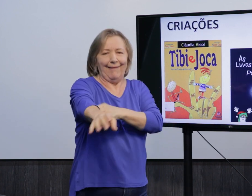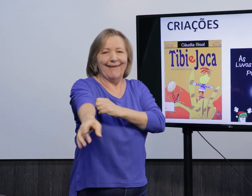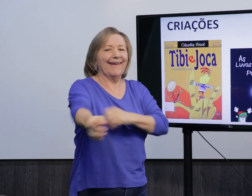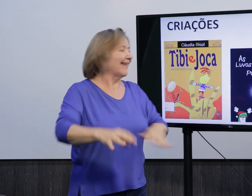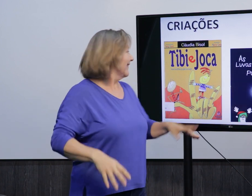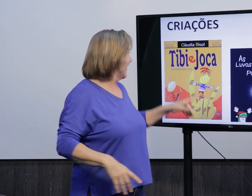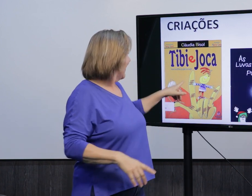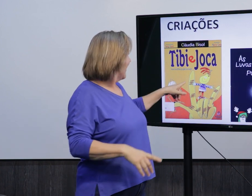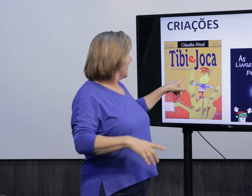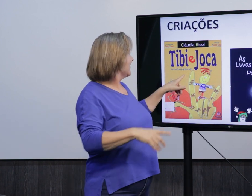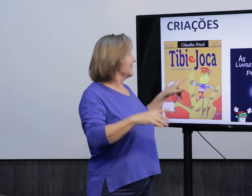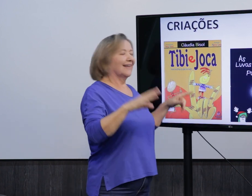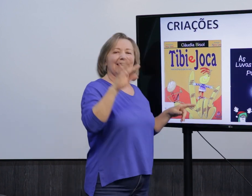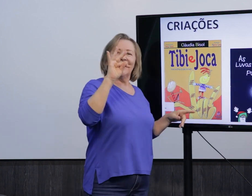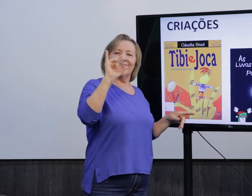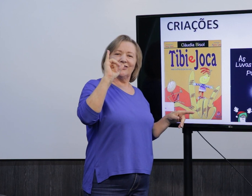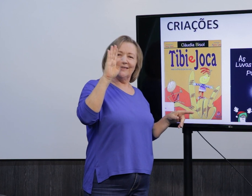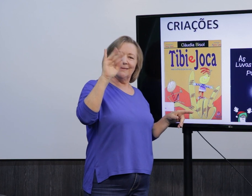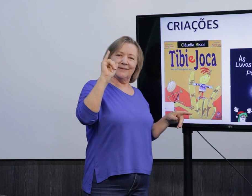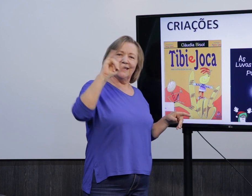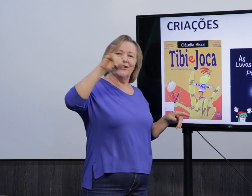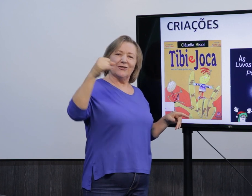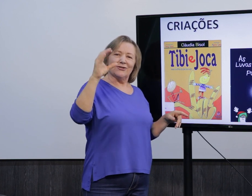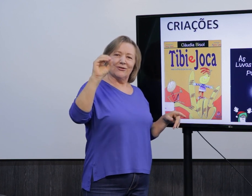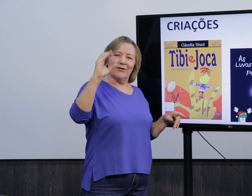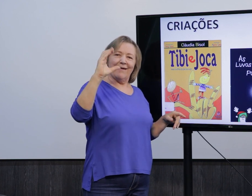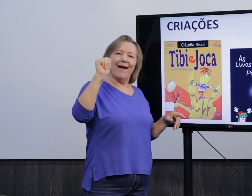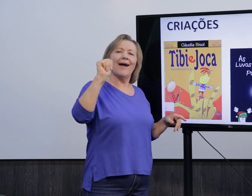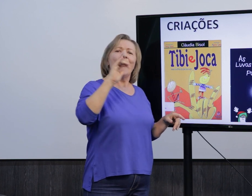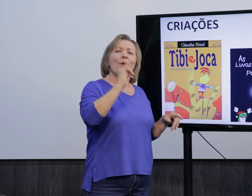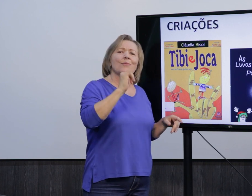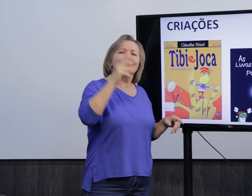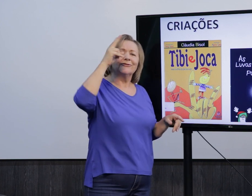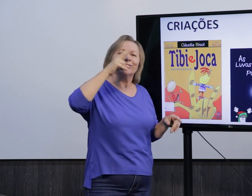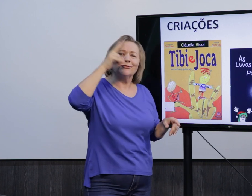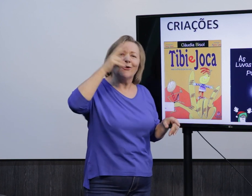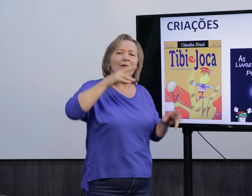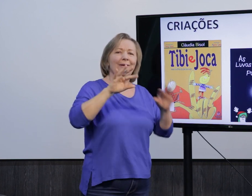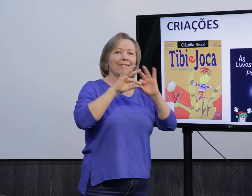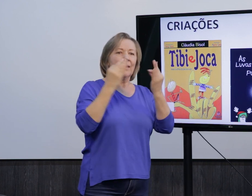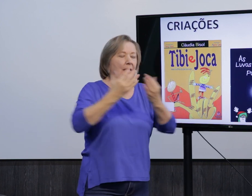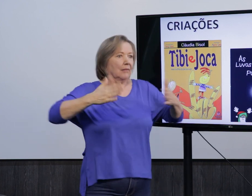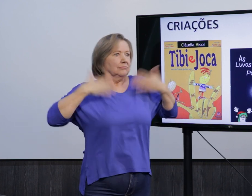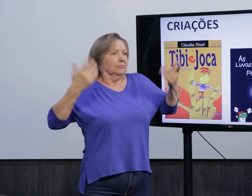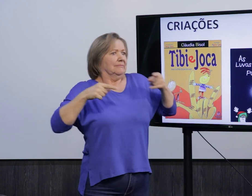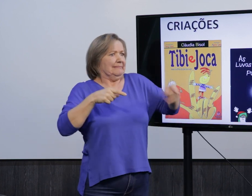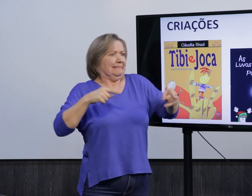sulfites temos aí ti bijoca que contam histórias né da família que